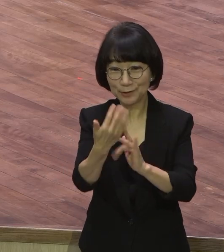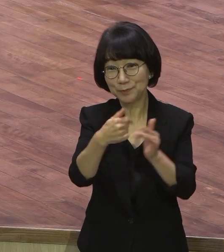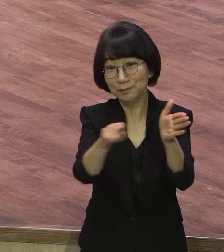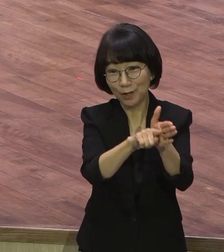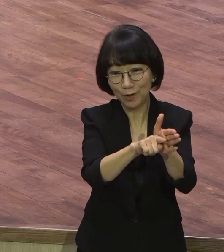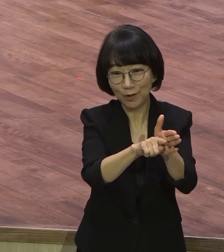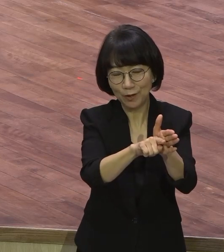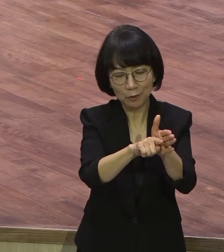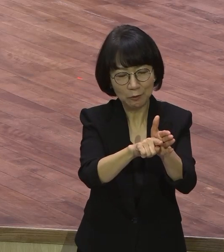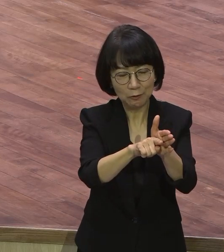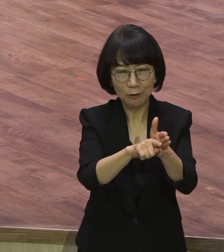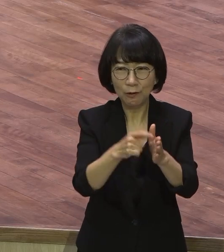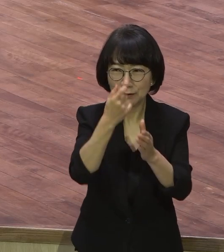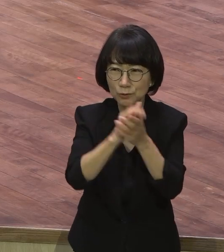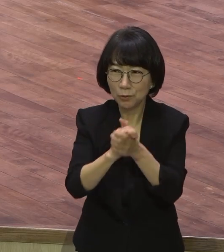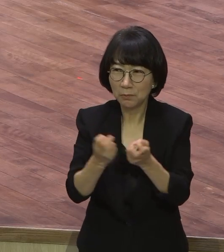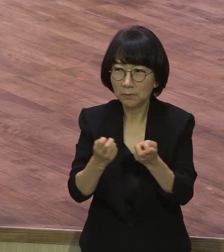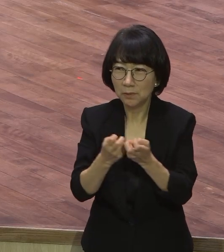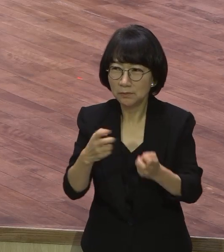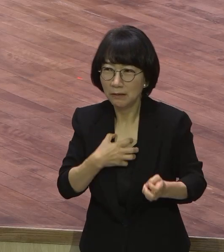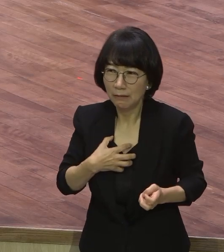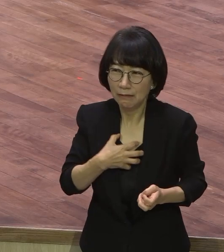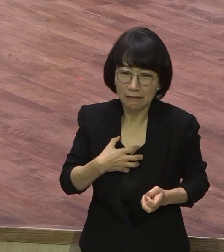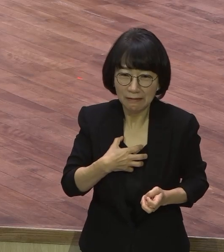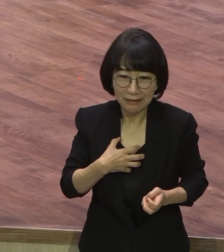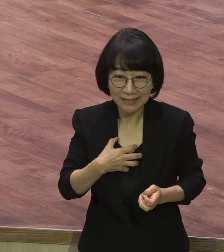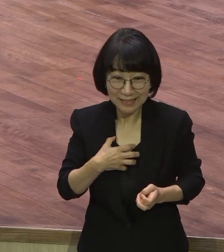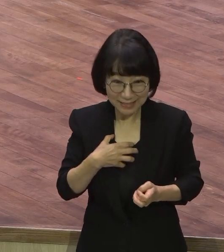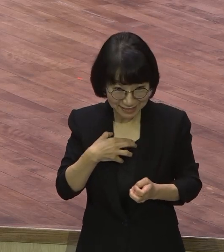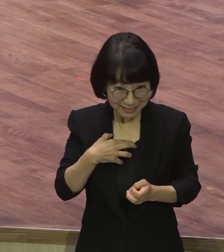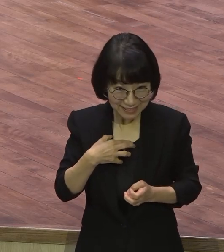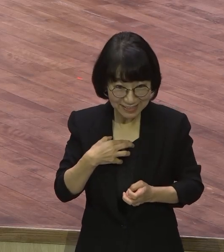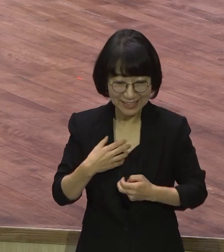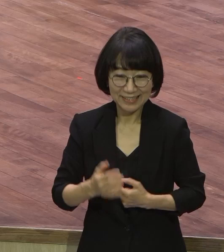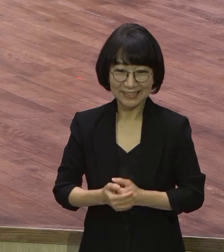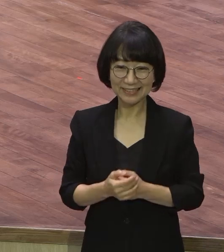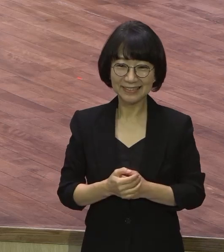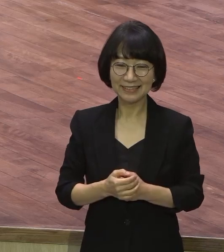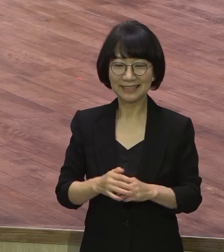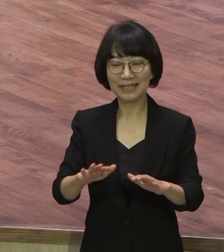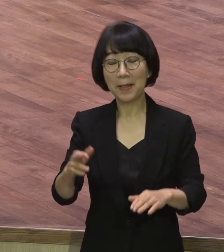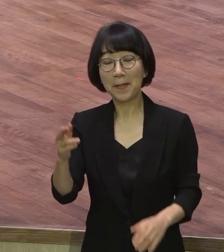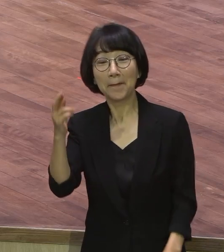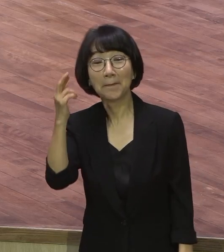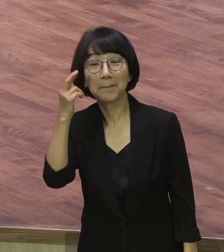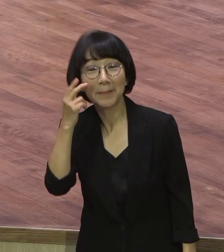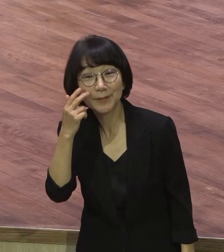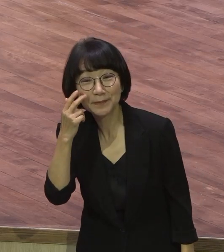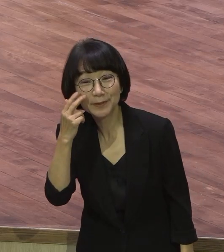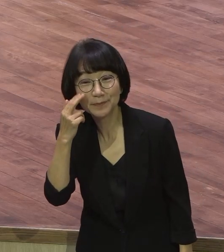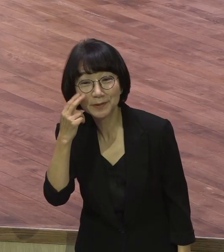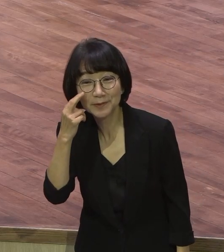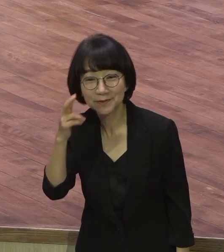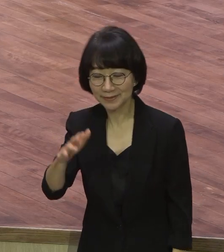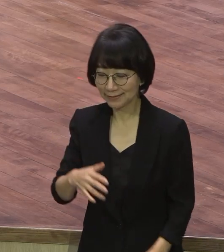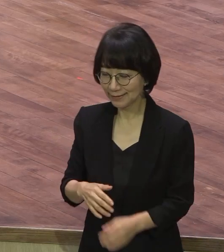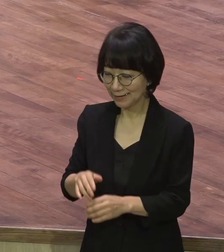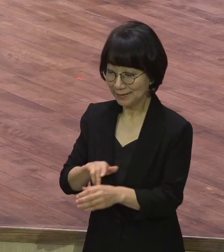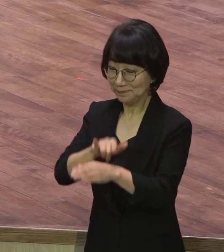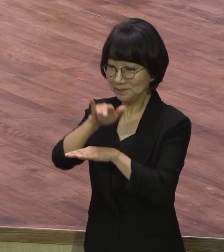애들은요. 그냥 5살짜리보고 말참 말참. 처음 본 데다. 그대 눈치고 겁내가 없어요.